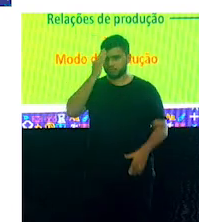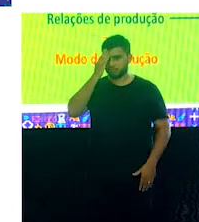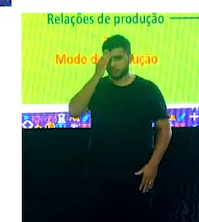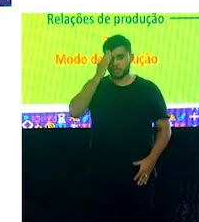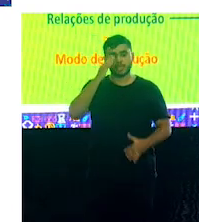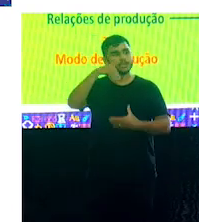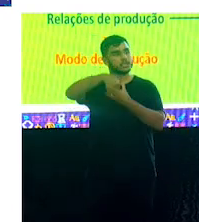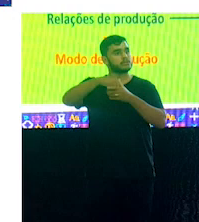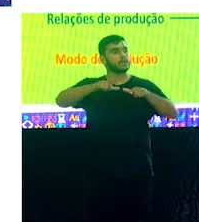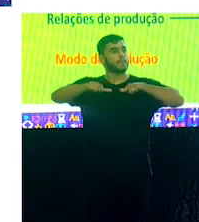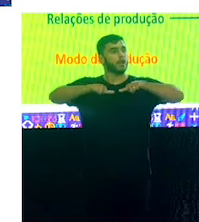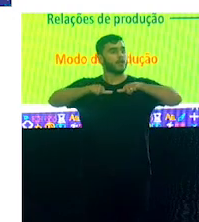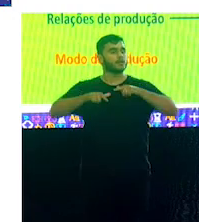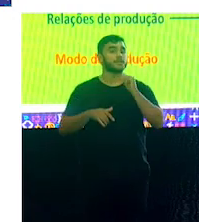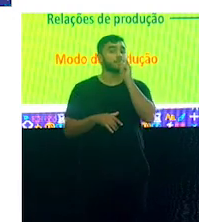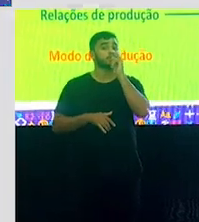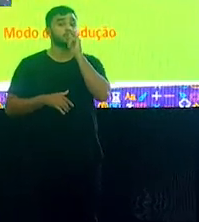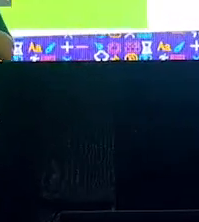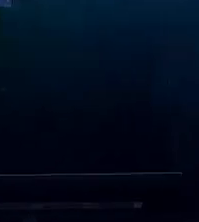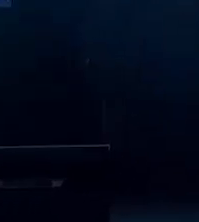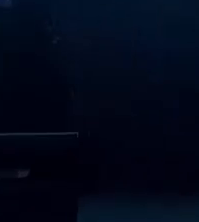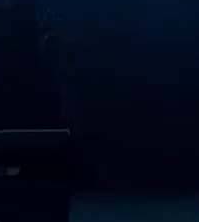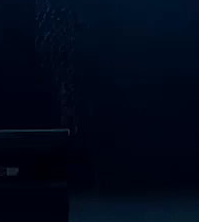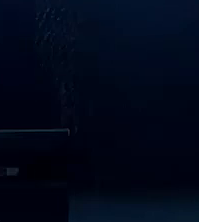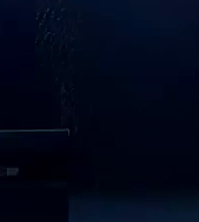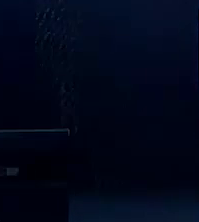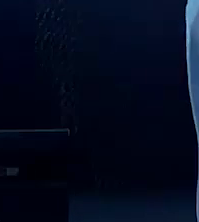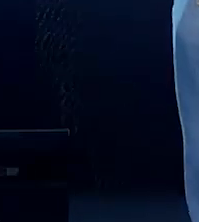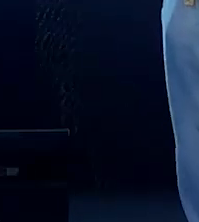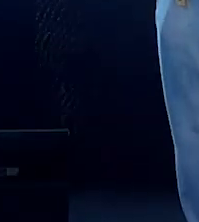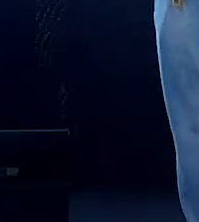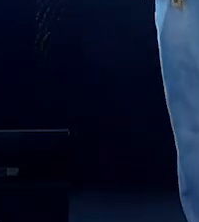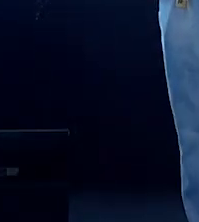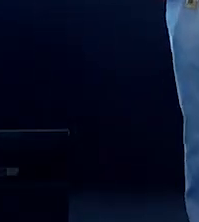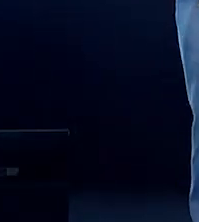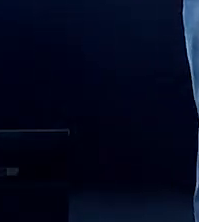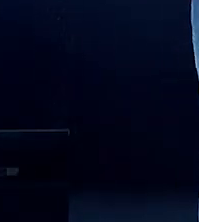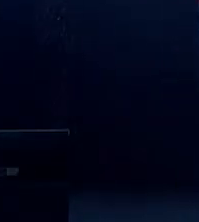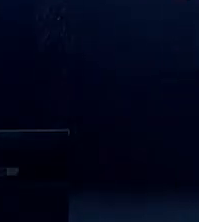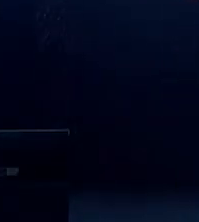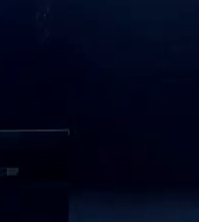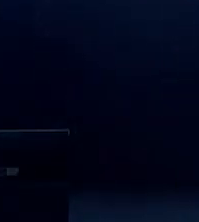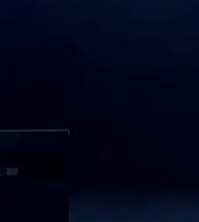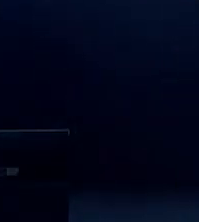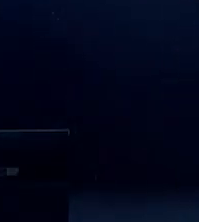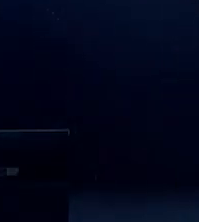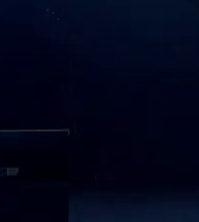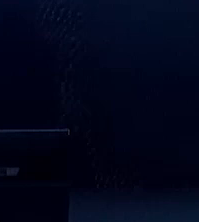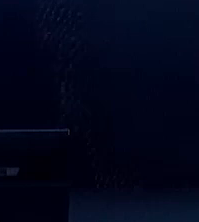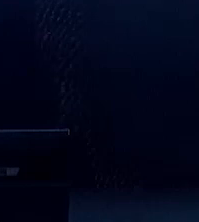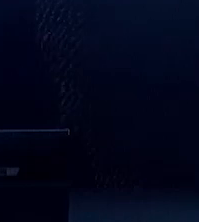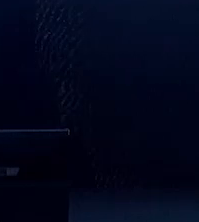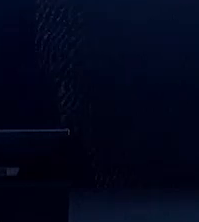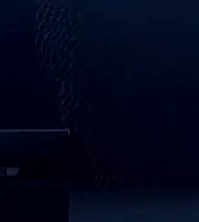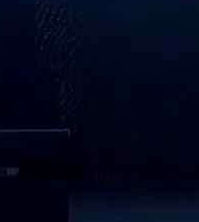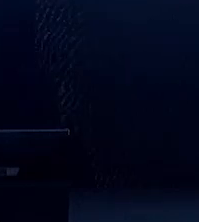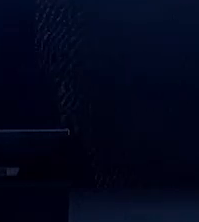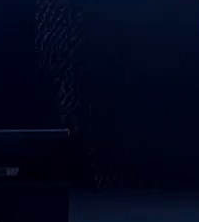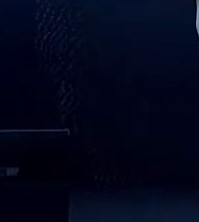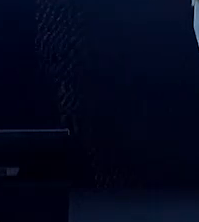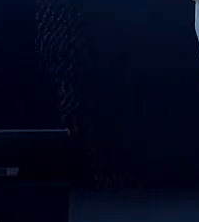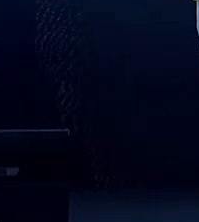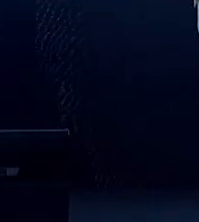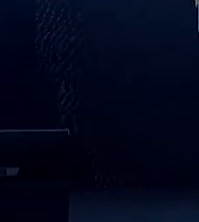produção. E aí o que é que o Marx faz? Ele divide os modos de produção em vários modos. Quais são os modos